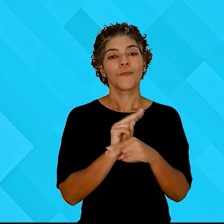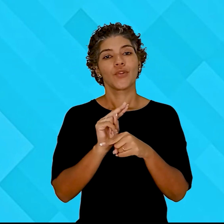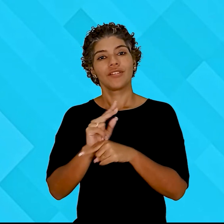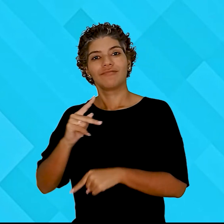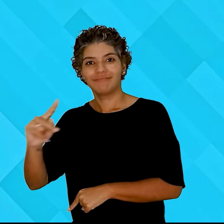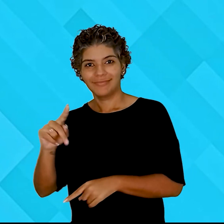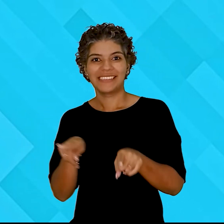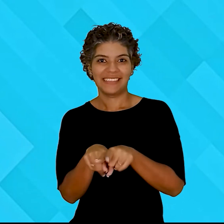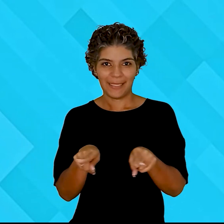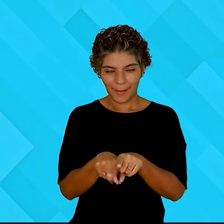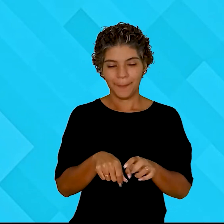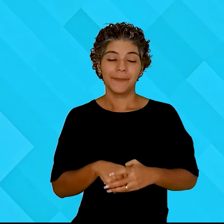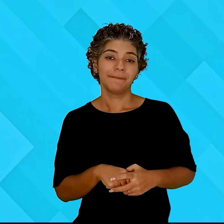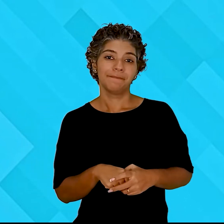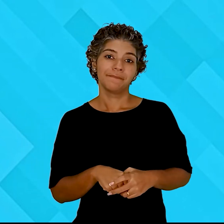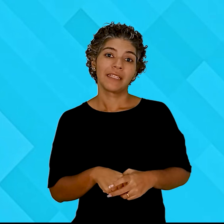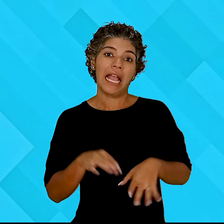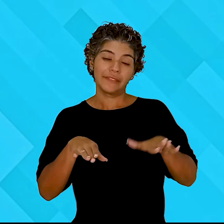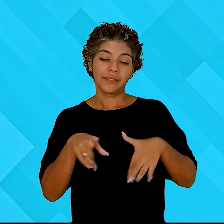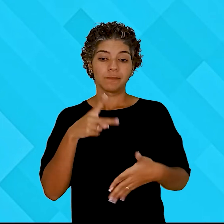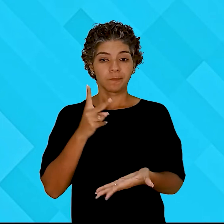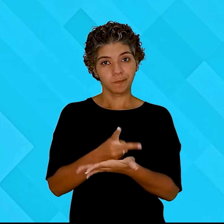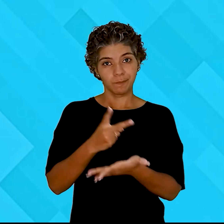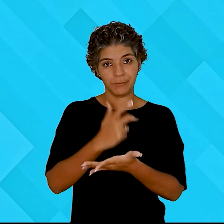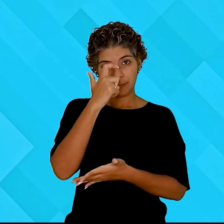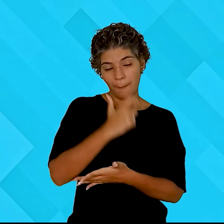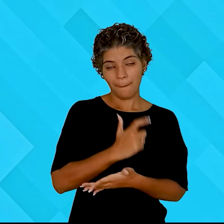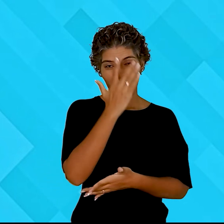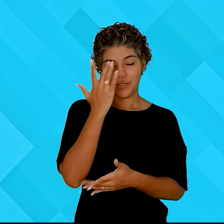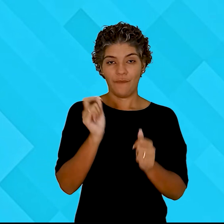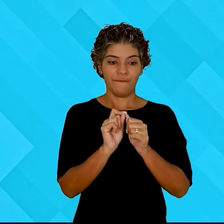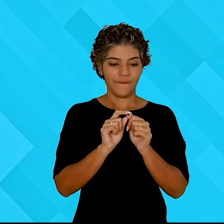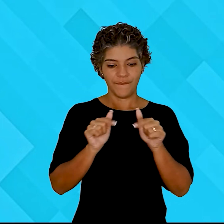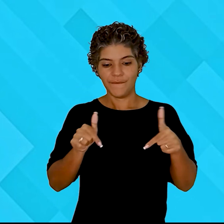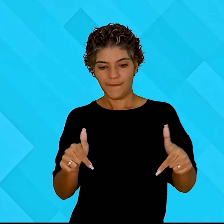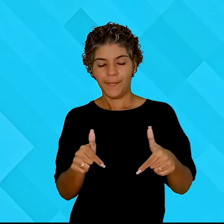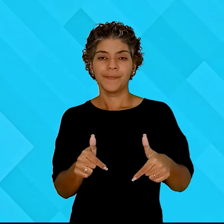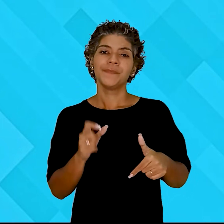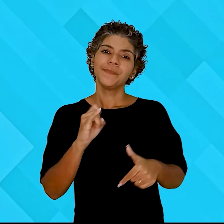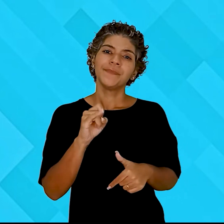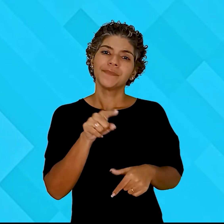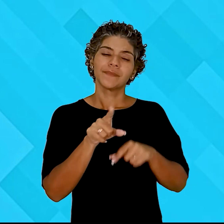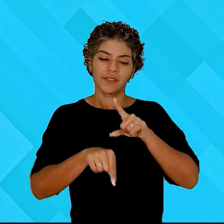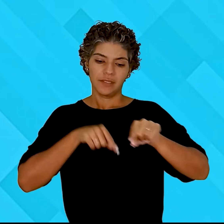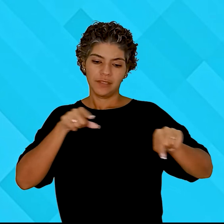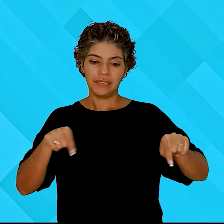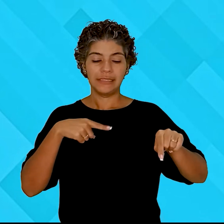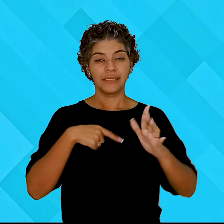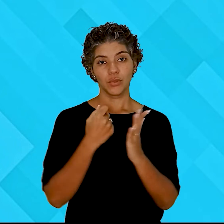vá executar os dois. Caso você opte por ter um funcionário, que é o limite do microempreendedor, você também vai